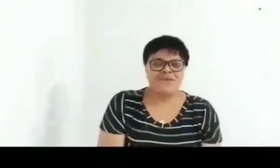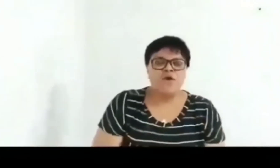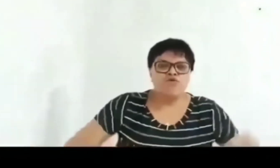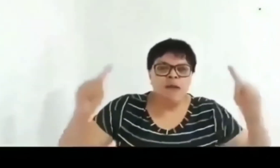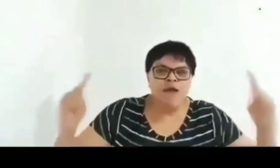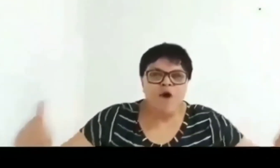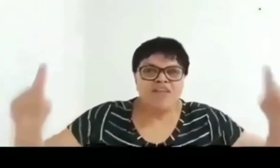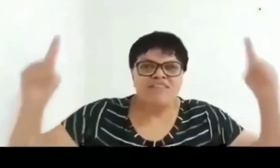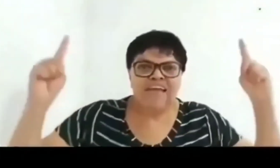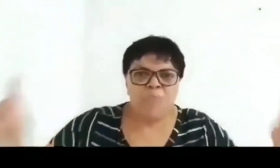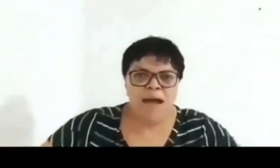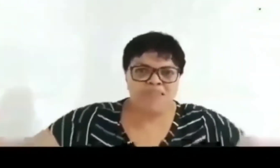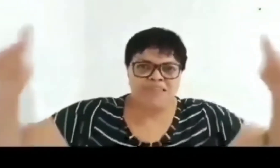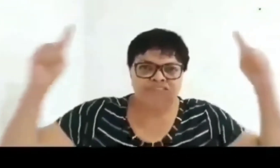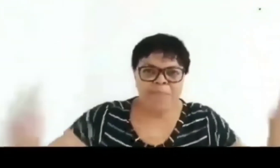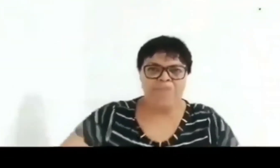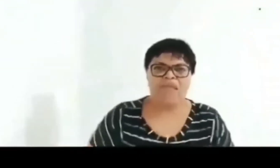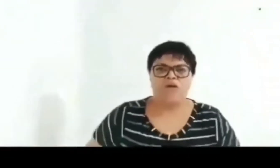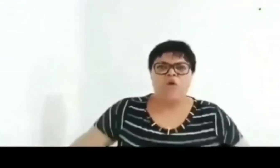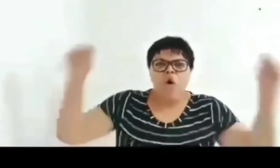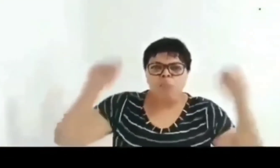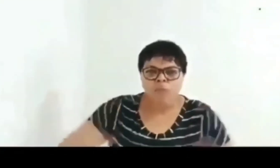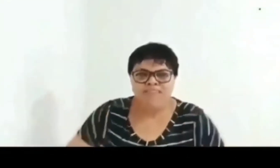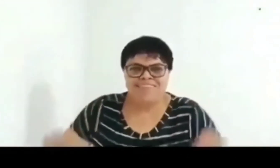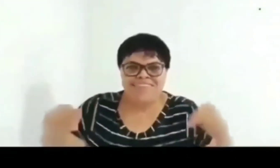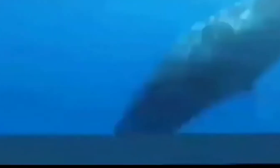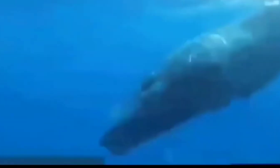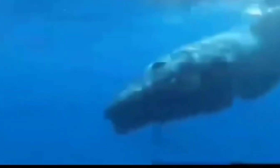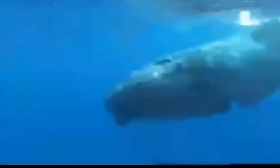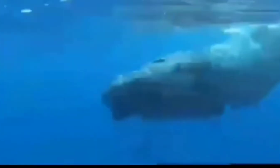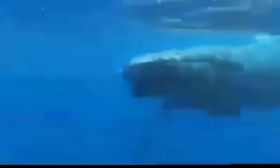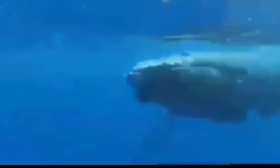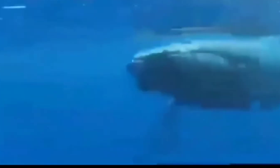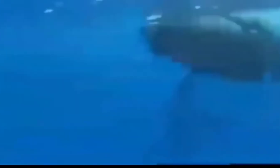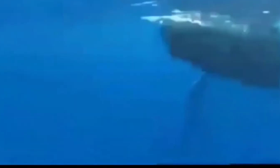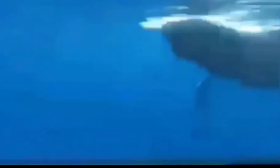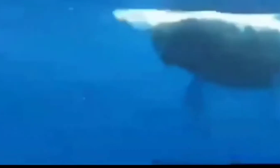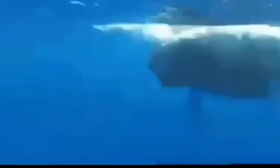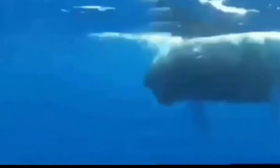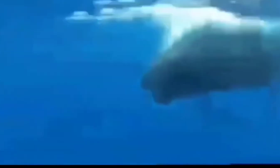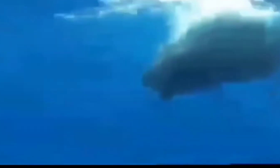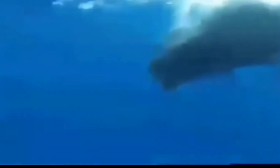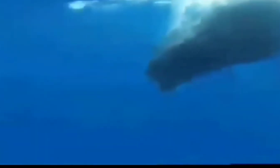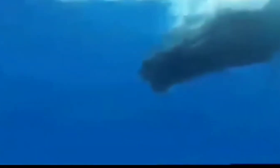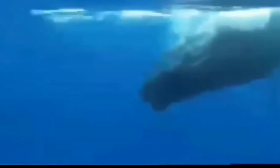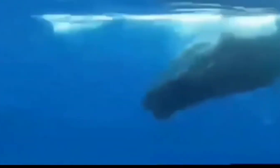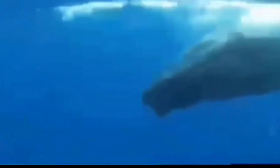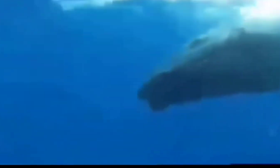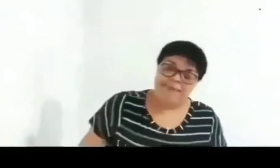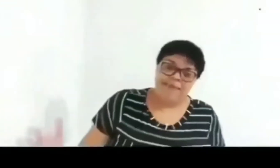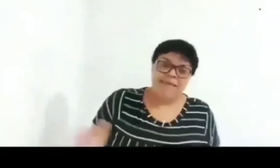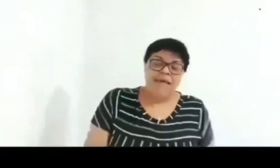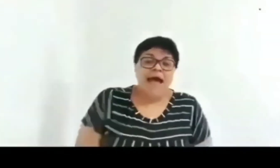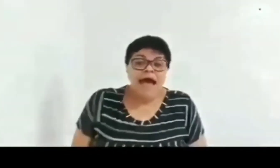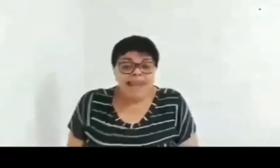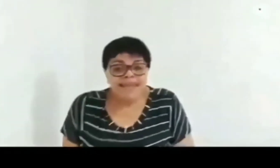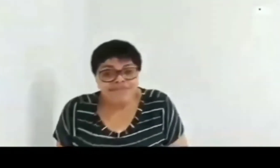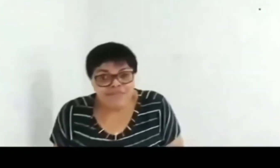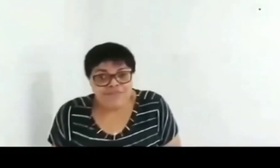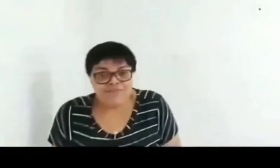azuis? Os maiores animais que já habitaram o planeta Terra. As baleias azuis. Bem, além